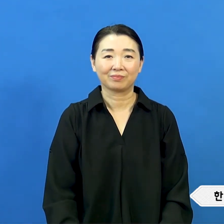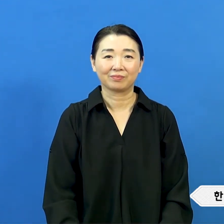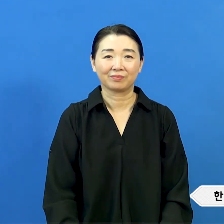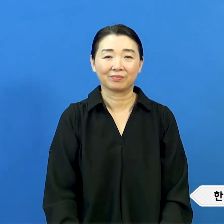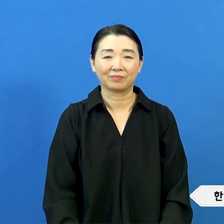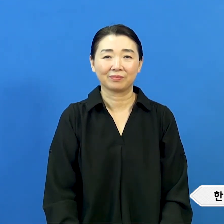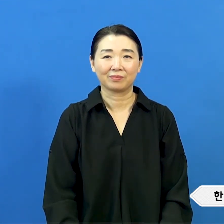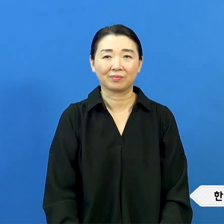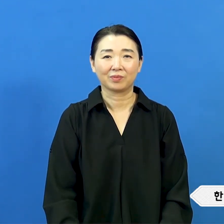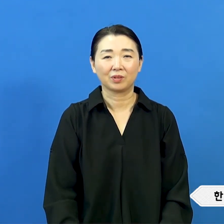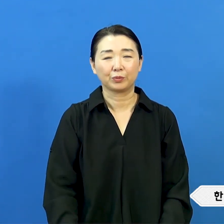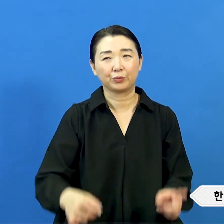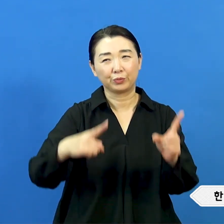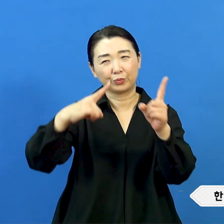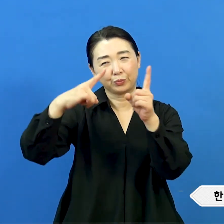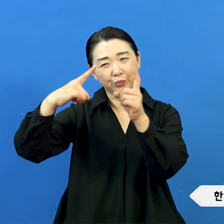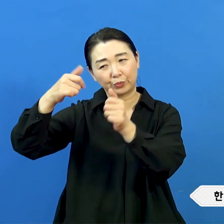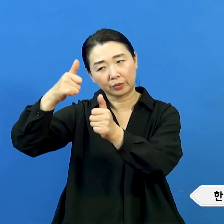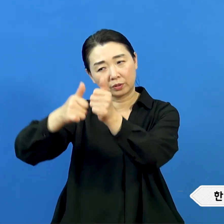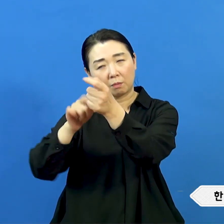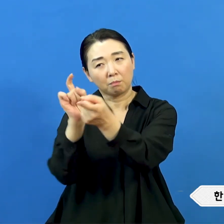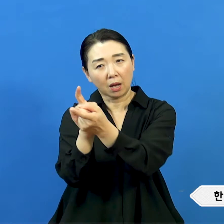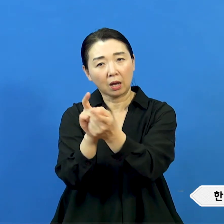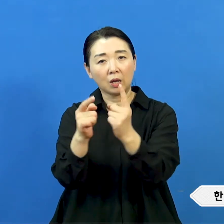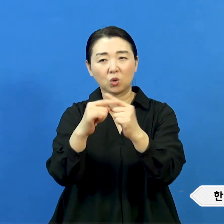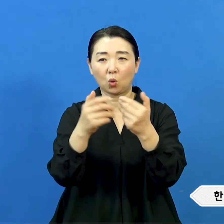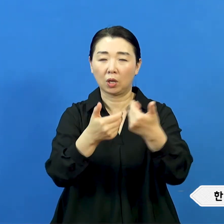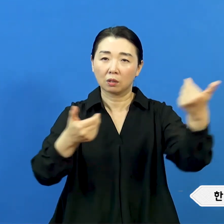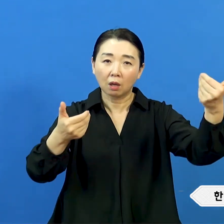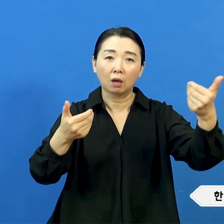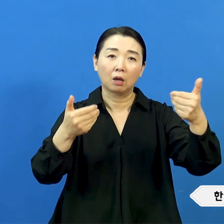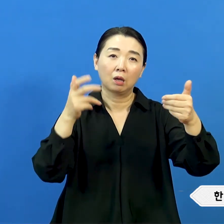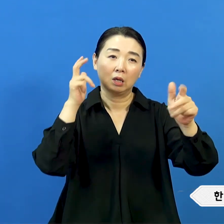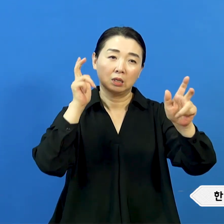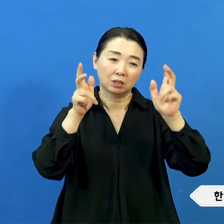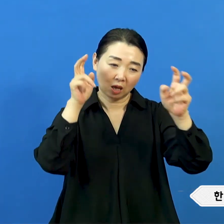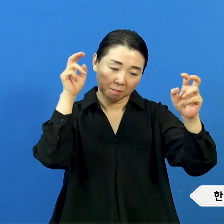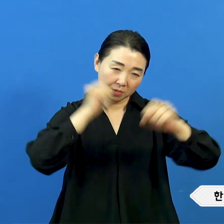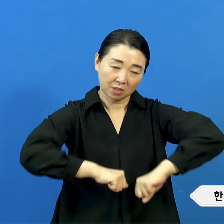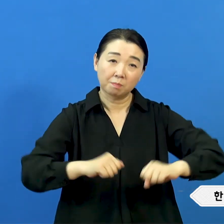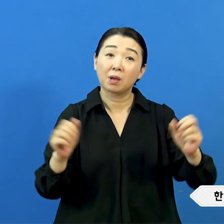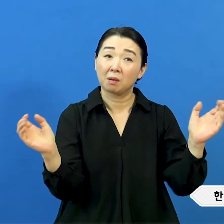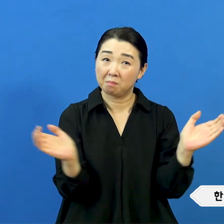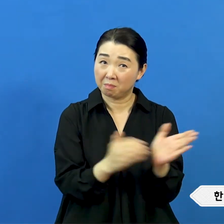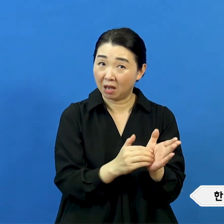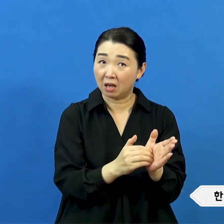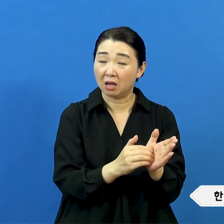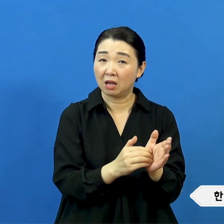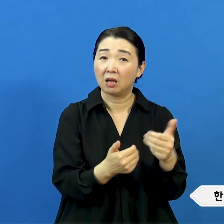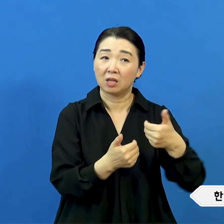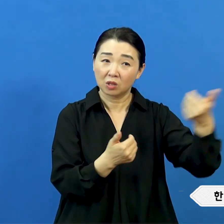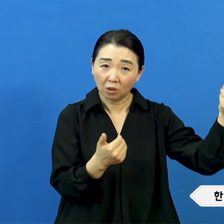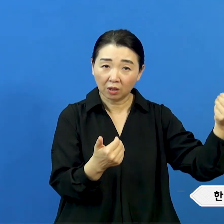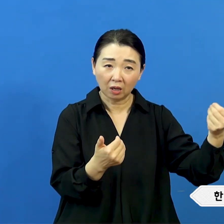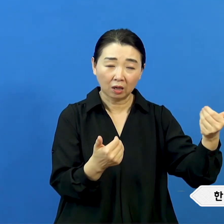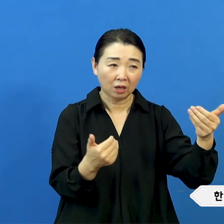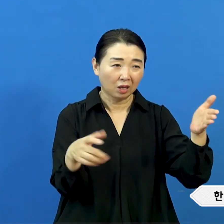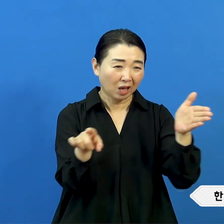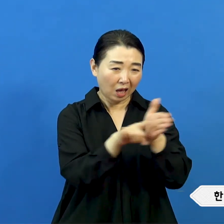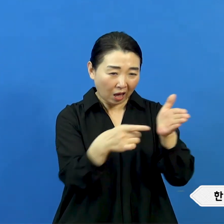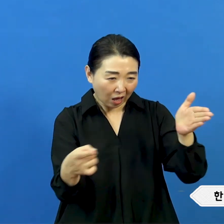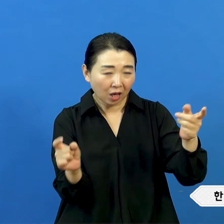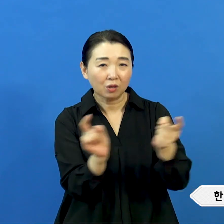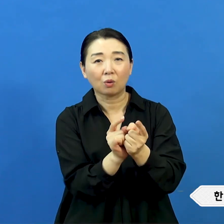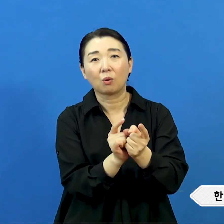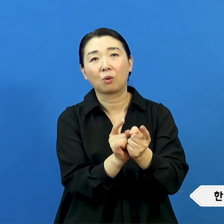시험 들어서 교회를 떠나는 사람, 사업 실패해서 떠나는 사람, 불신 결혼해서 떠나는 사람, 그런 사람들이 있습니다.